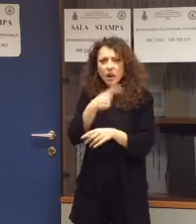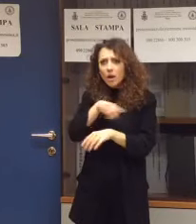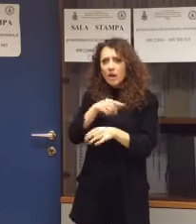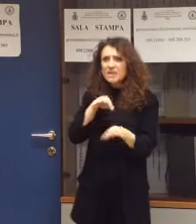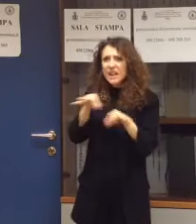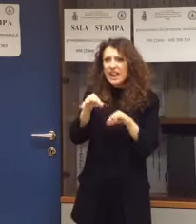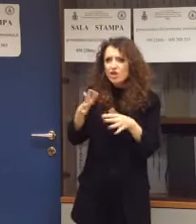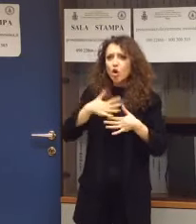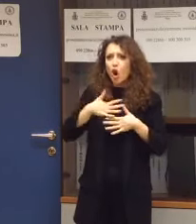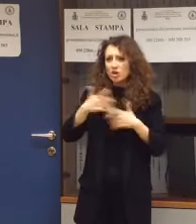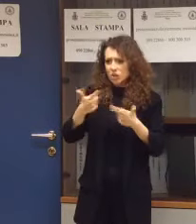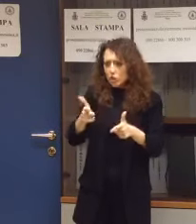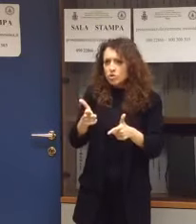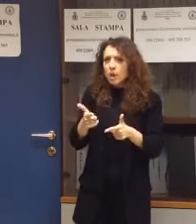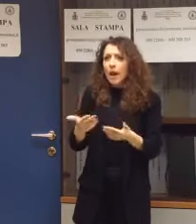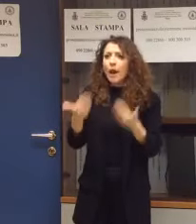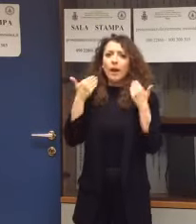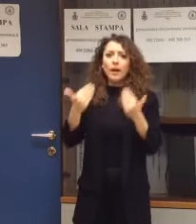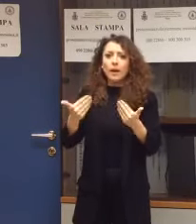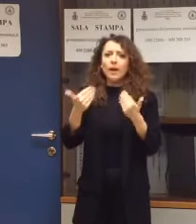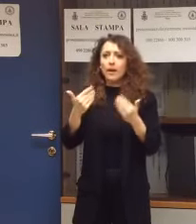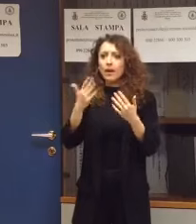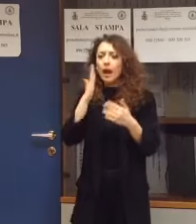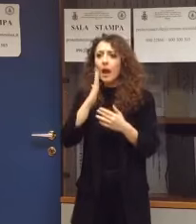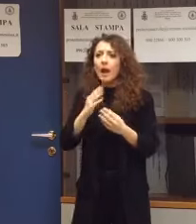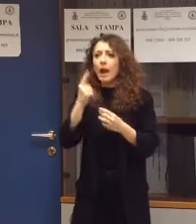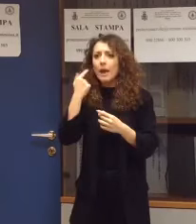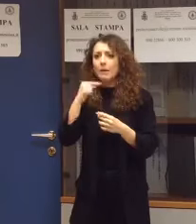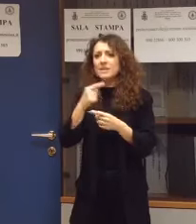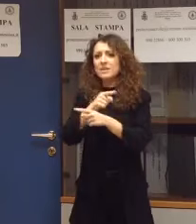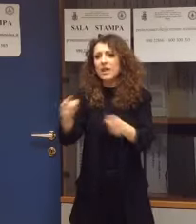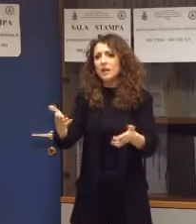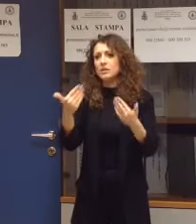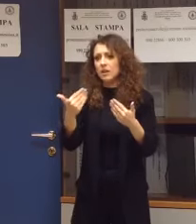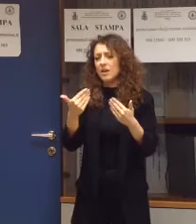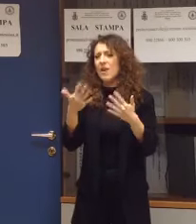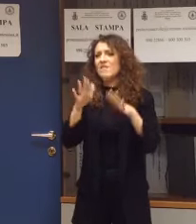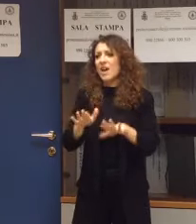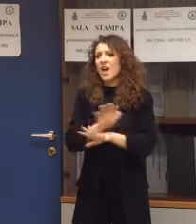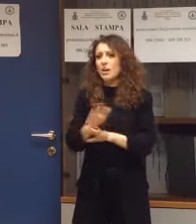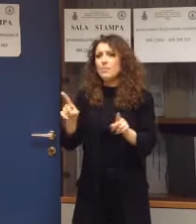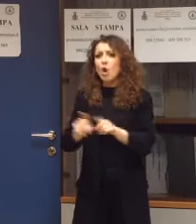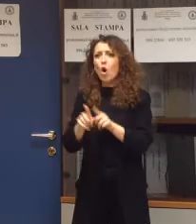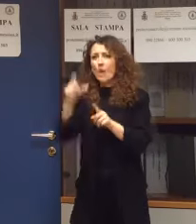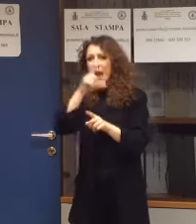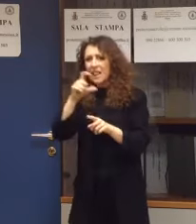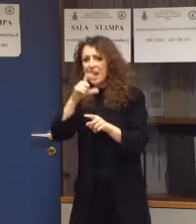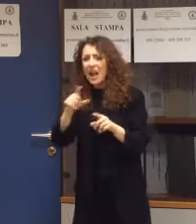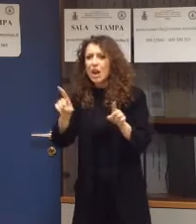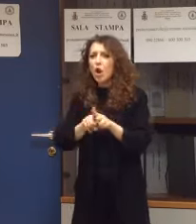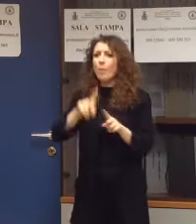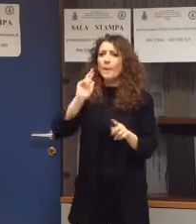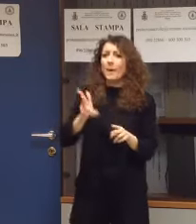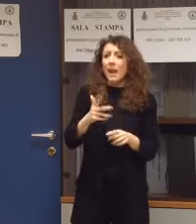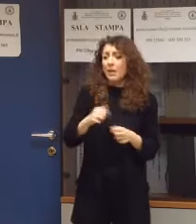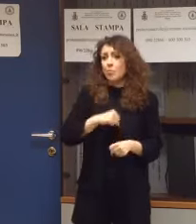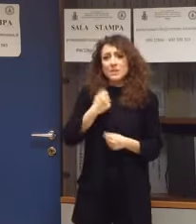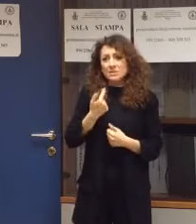cari messinesi, eravate fermi come sono a Catania, come sono a Palermo, e